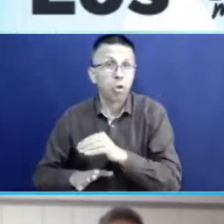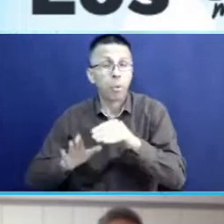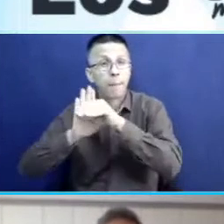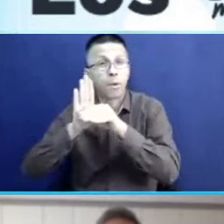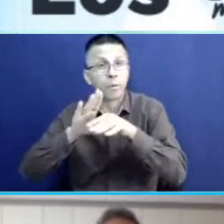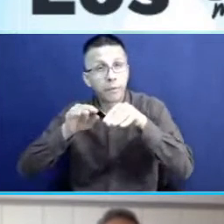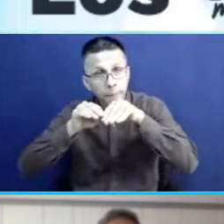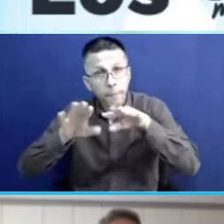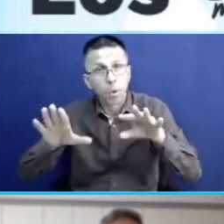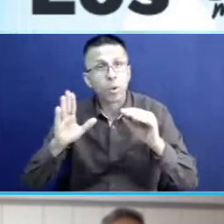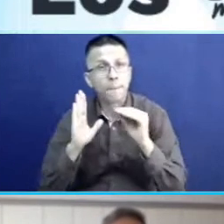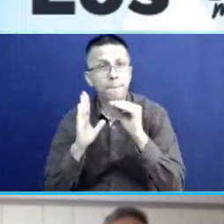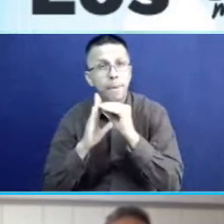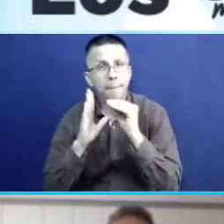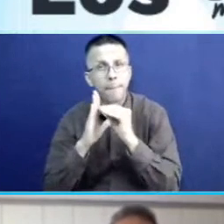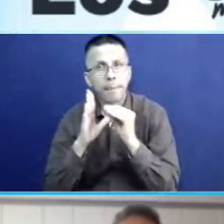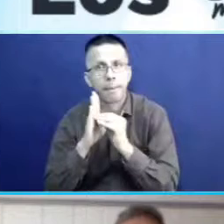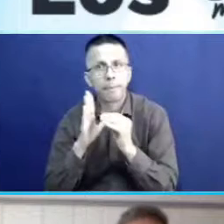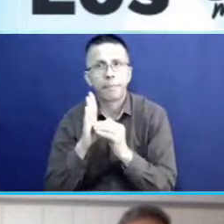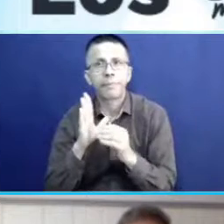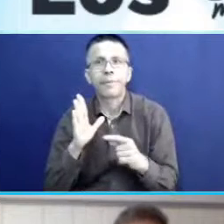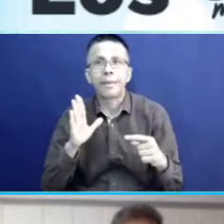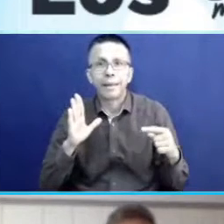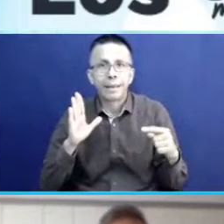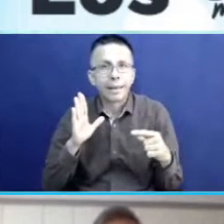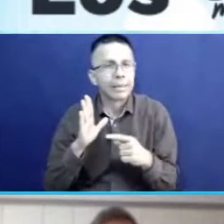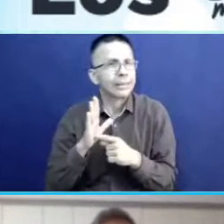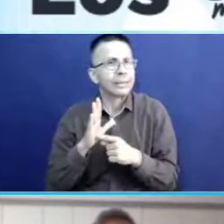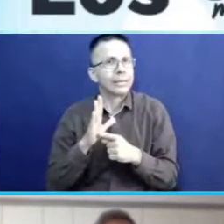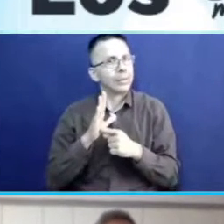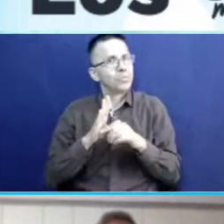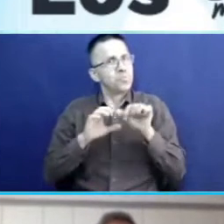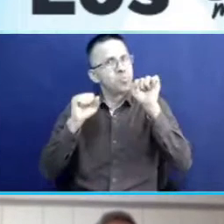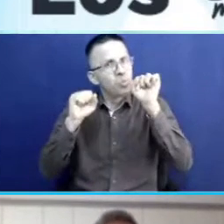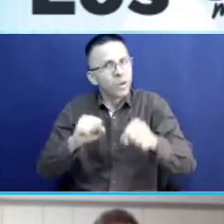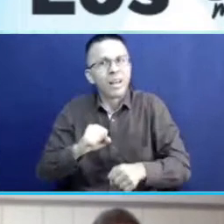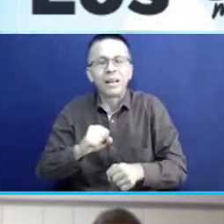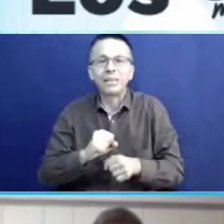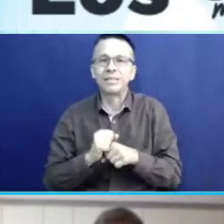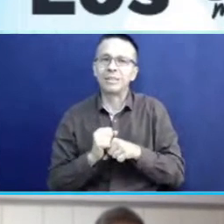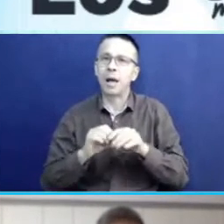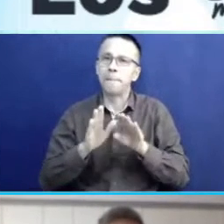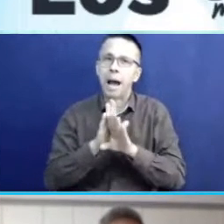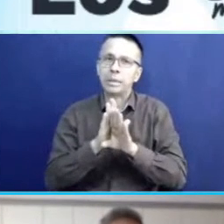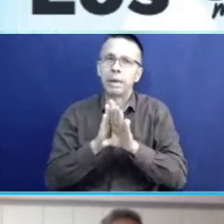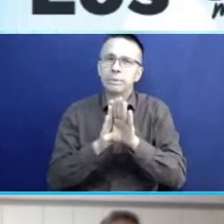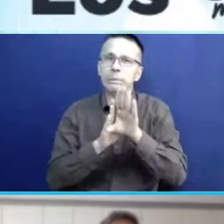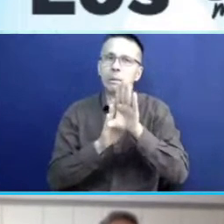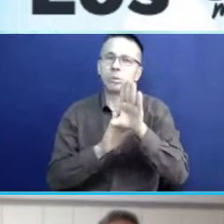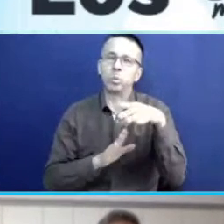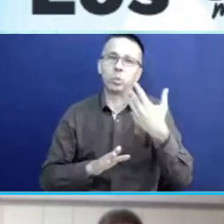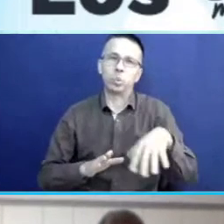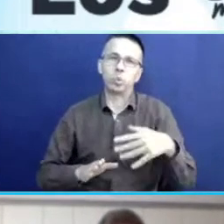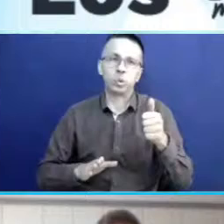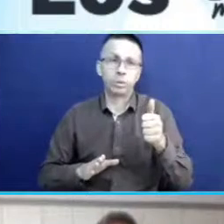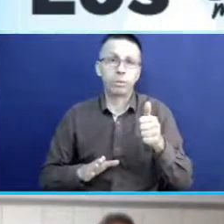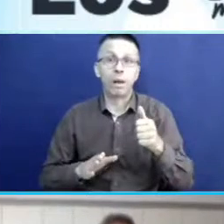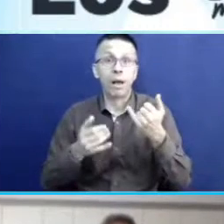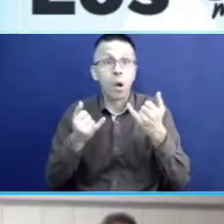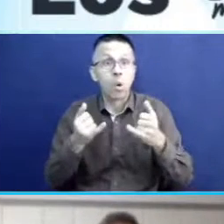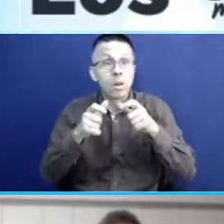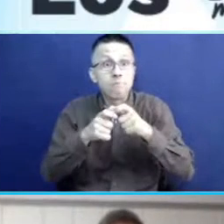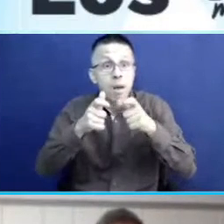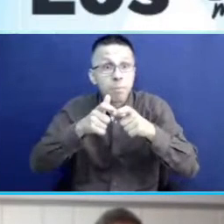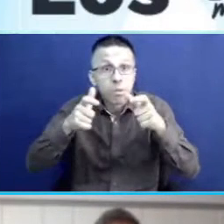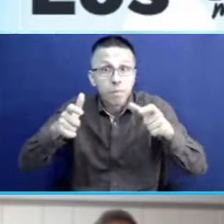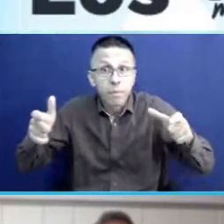pública, donde tenemos una gran oportunidad de seguir y seguir y seguir creciendo, donde ya somos más, donde